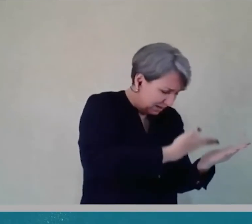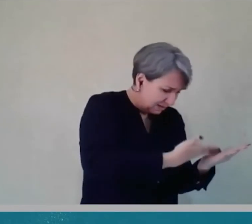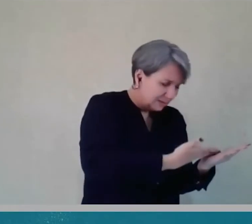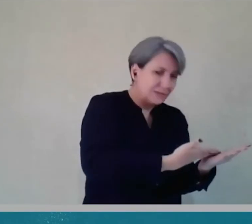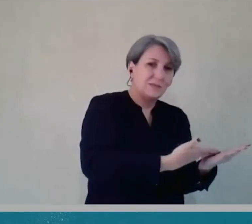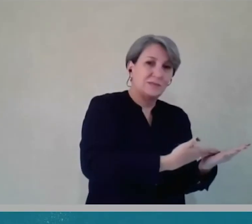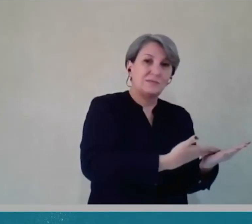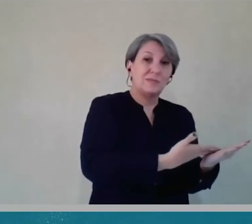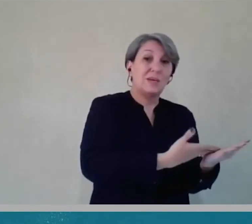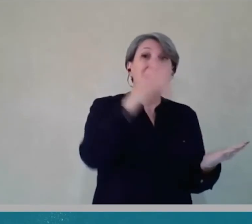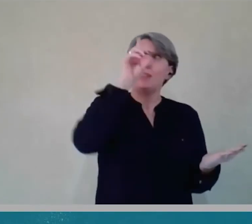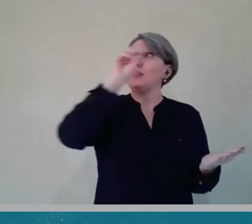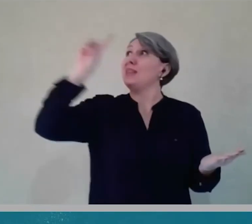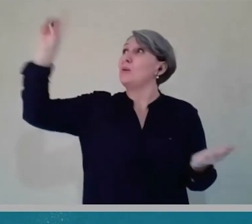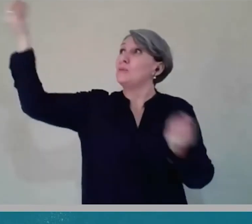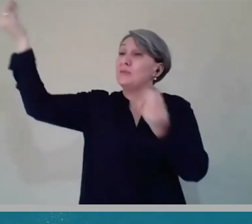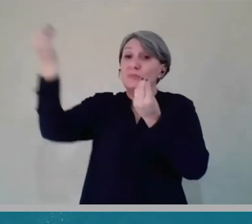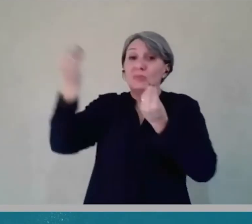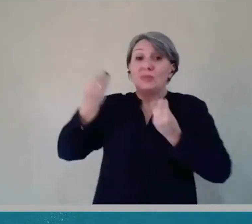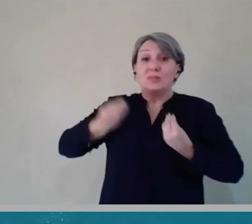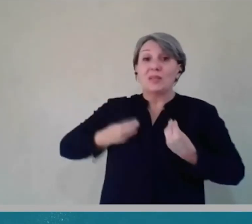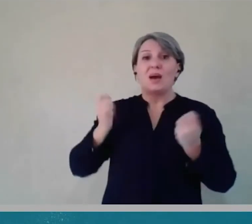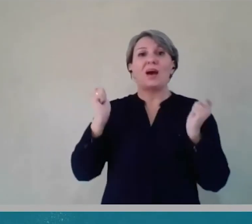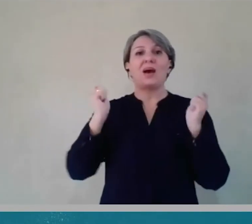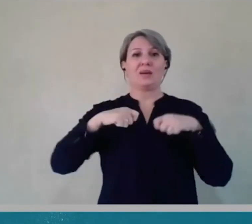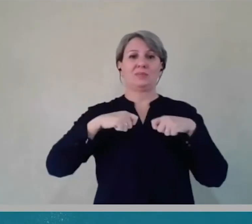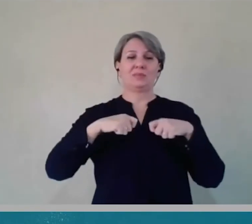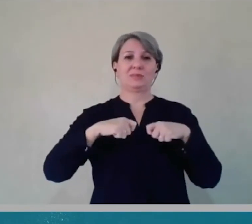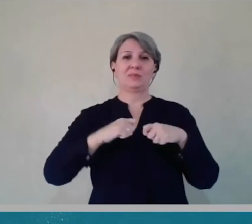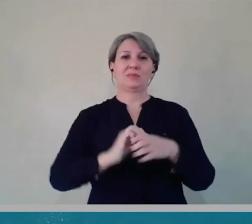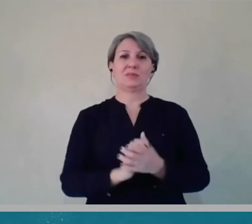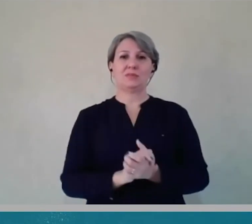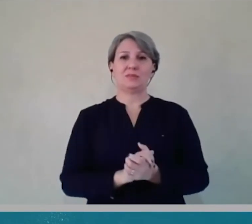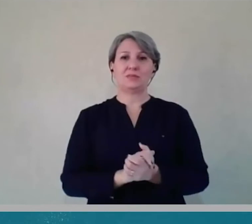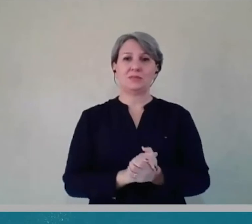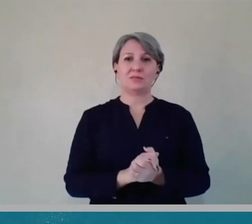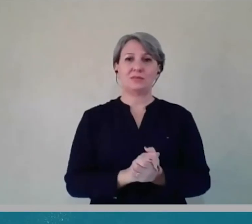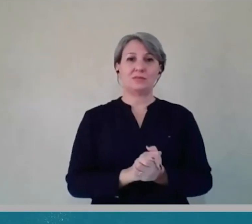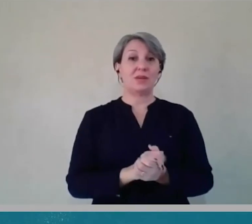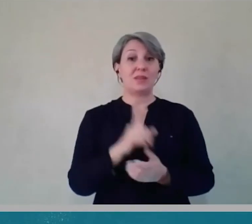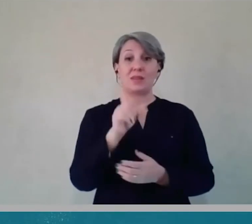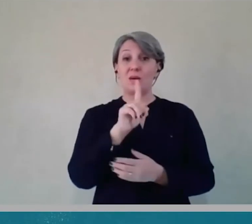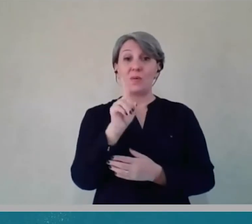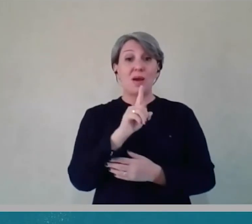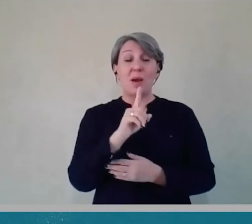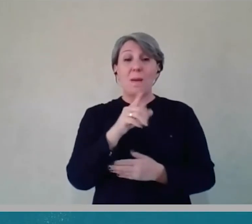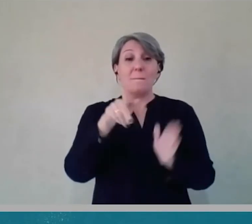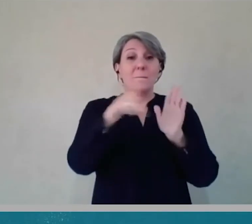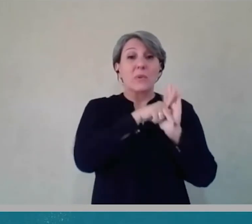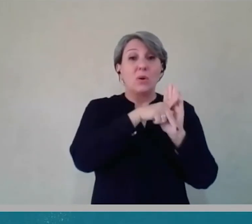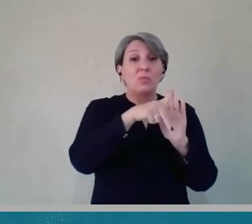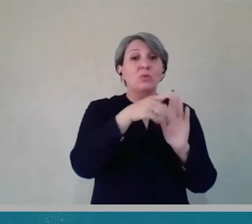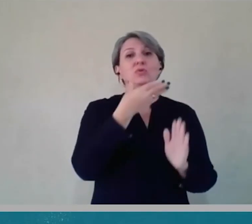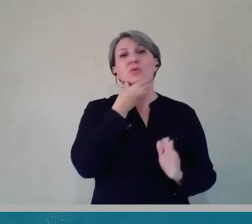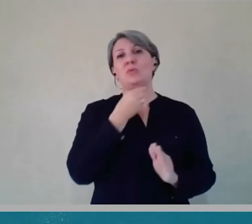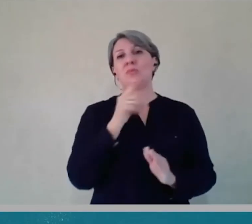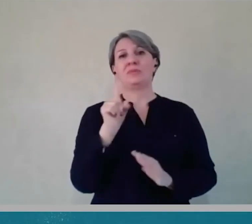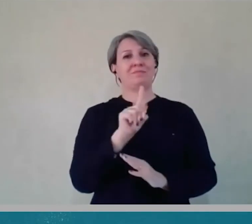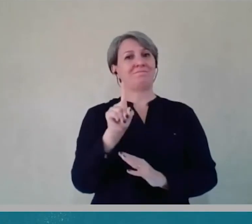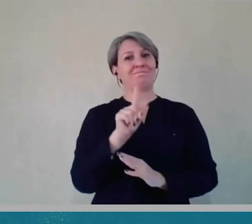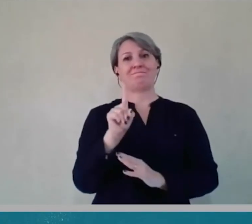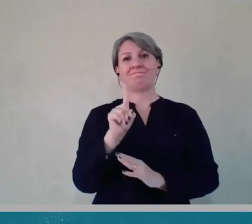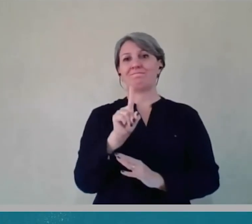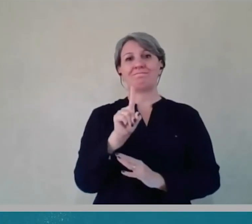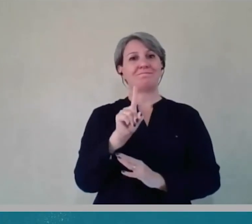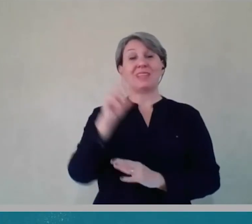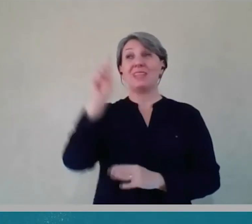é de homem. Até hoje alguns ainda acham que é palavra de homem, é palavra de Deus. Se você acha